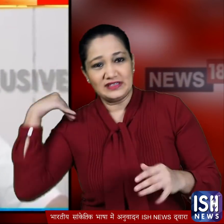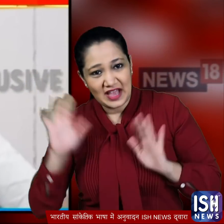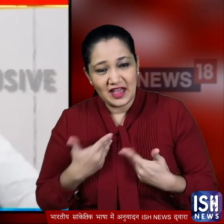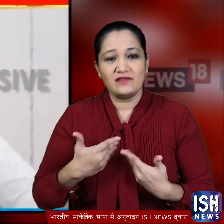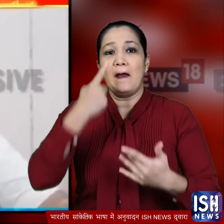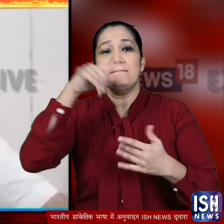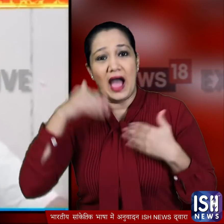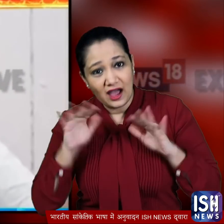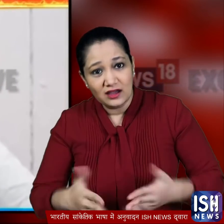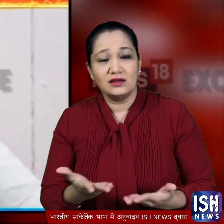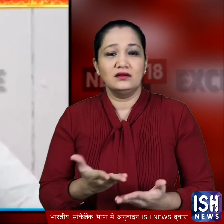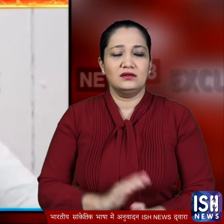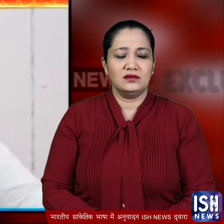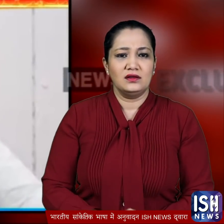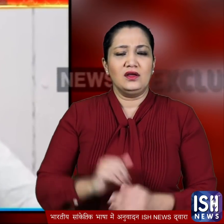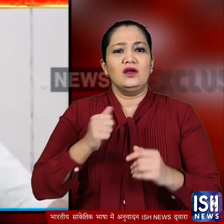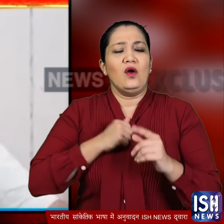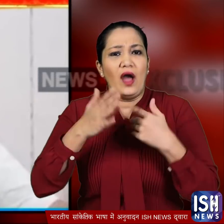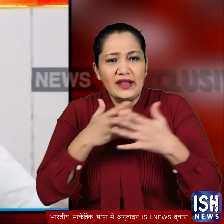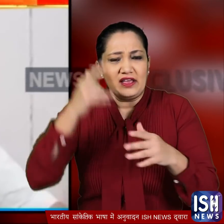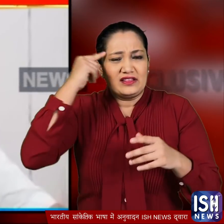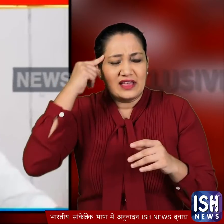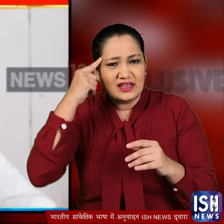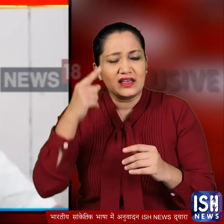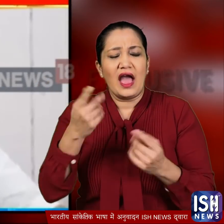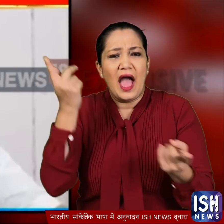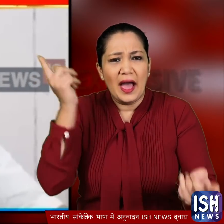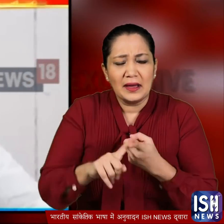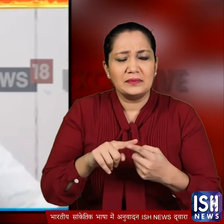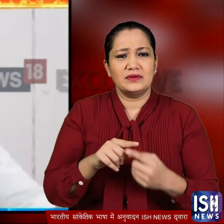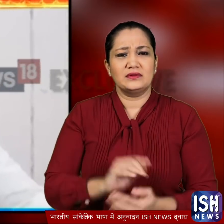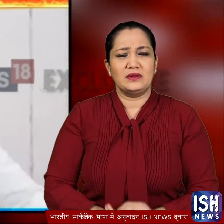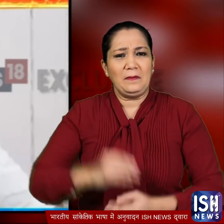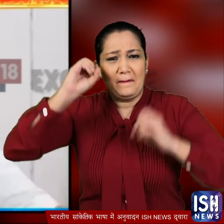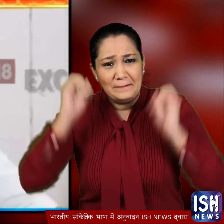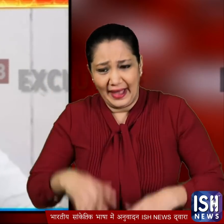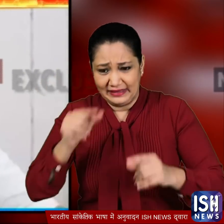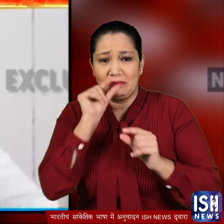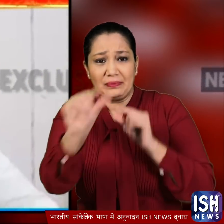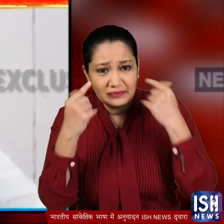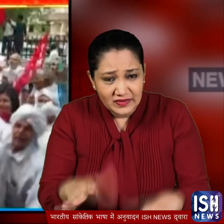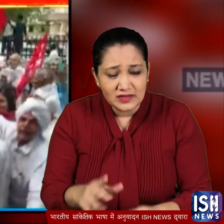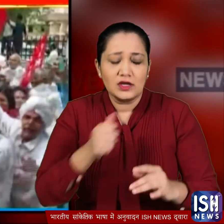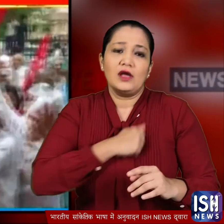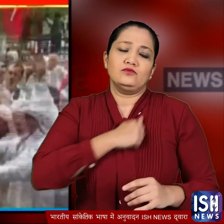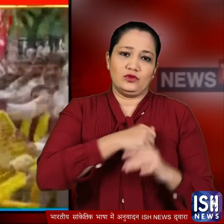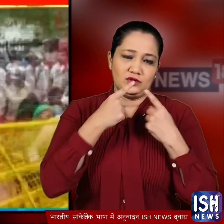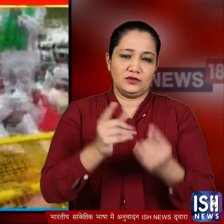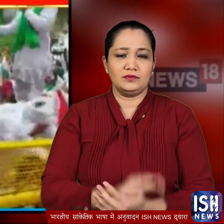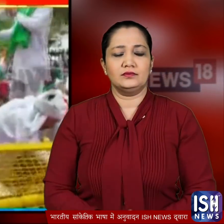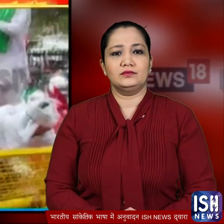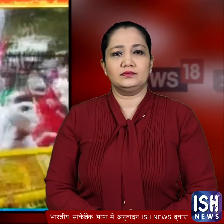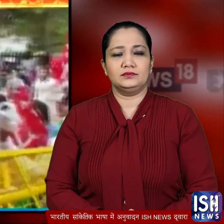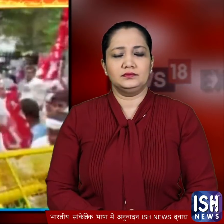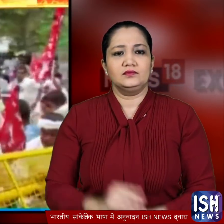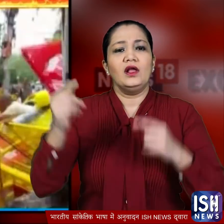माँ है, इसे किसी को लगता हो ऐसे हरकत की है तो मैं खेद। काफी देर तक यूं